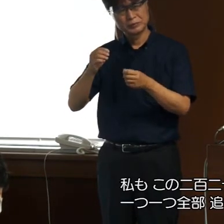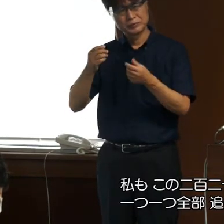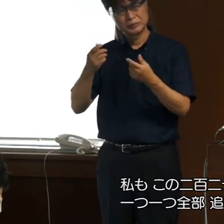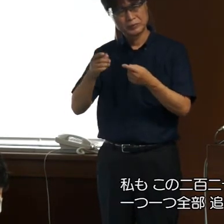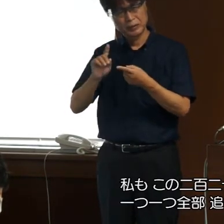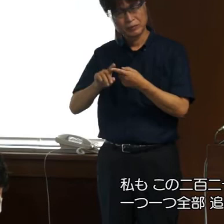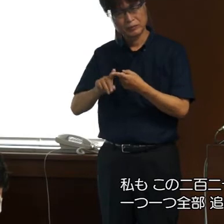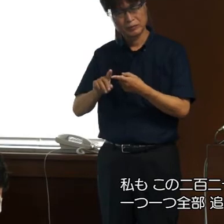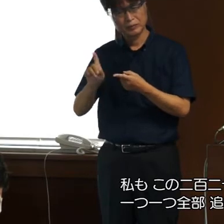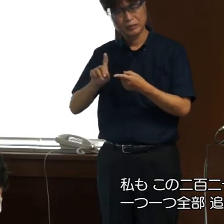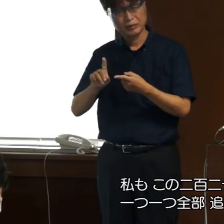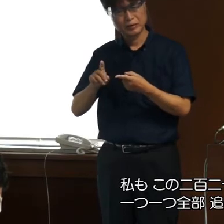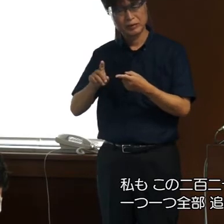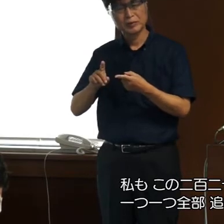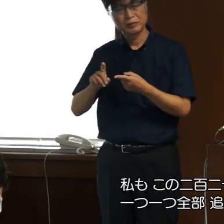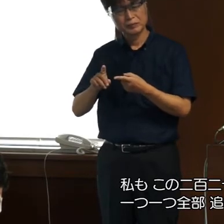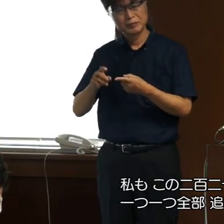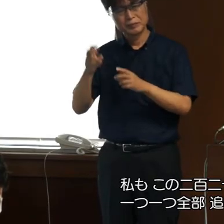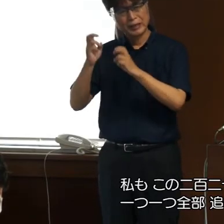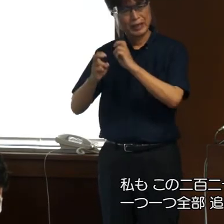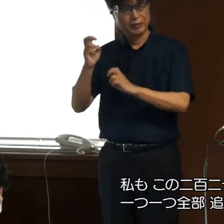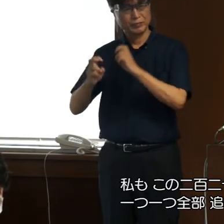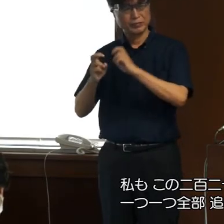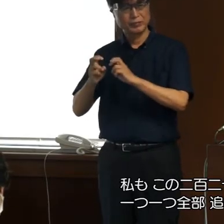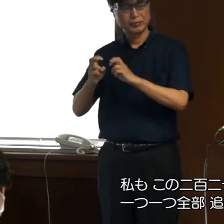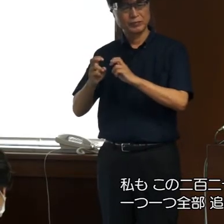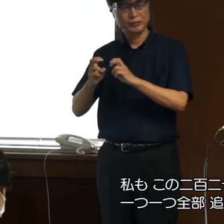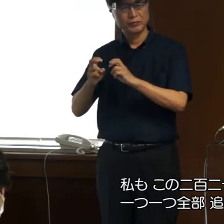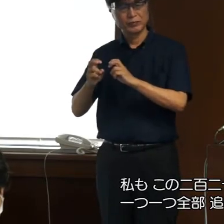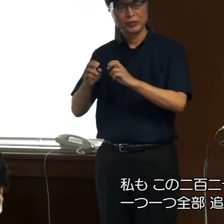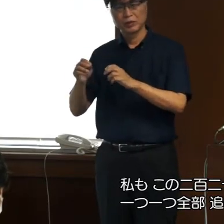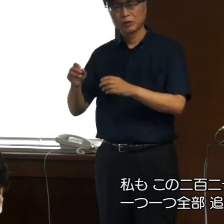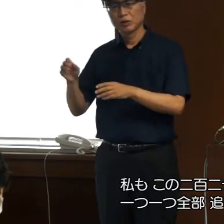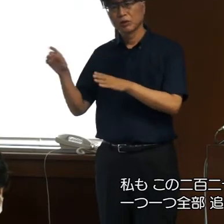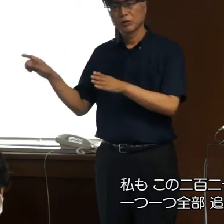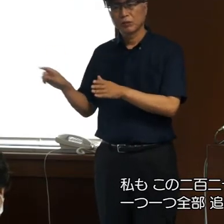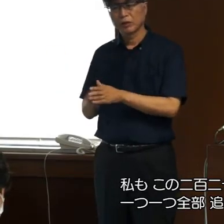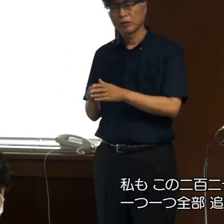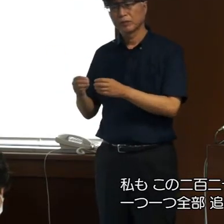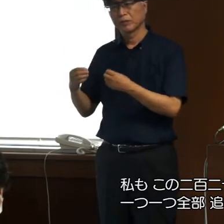この220何件について一つ一つ全部こう追ってるわけだけれども、